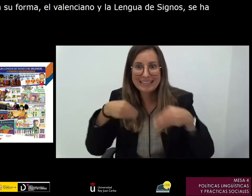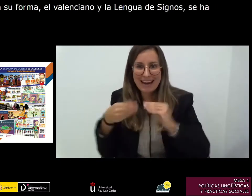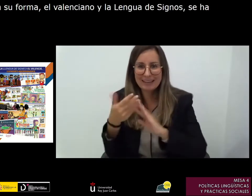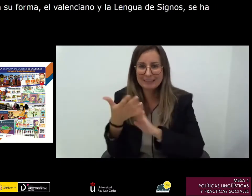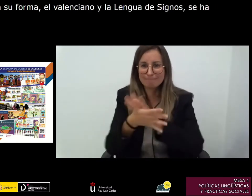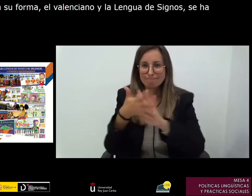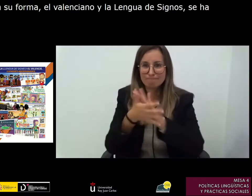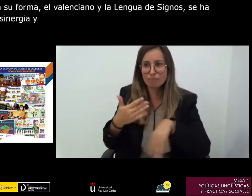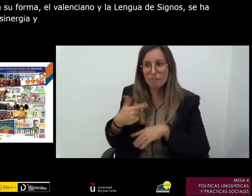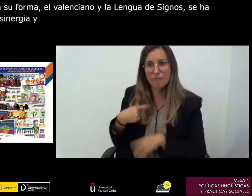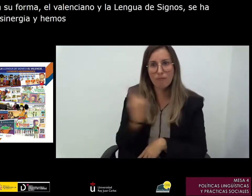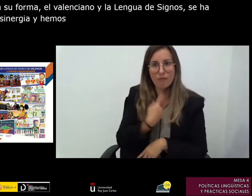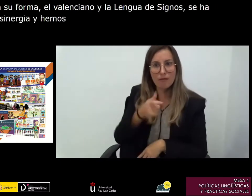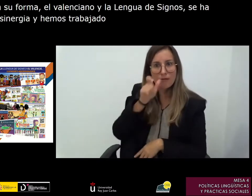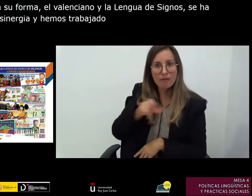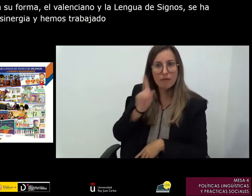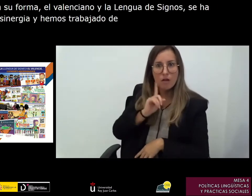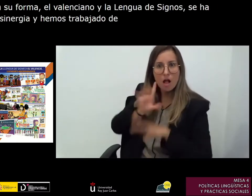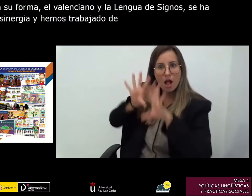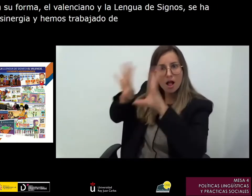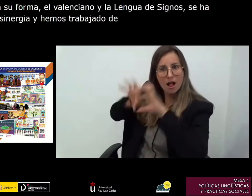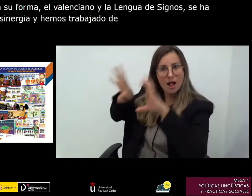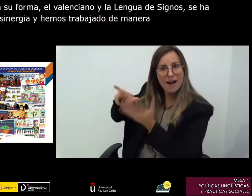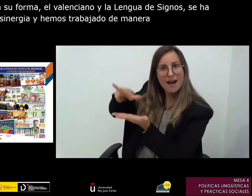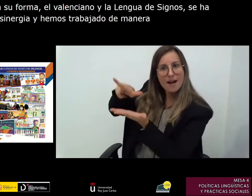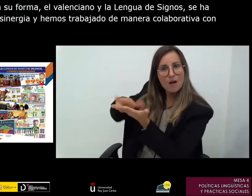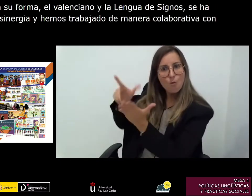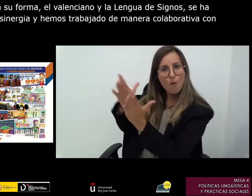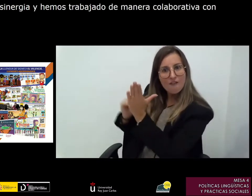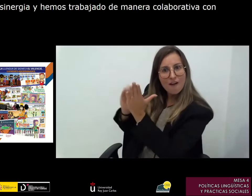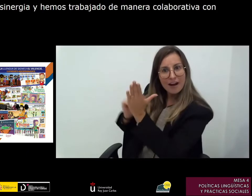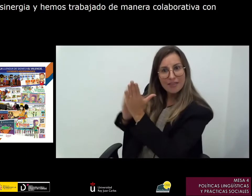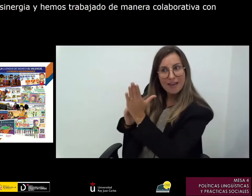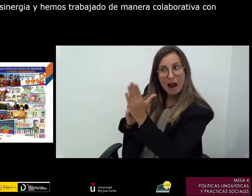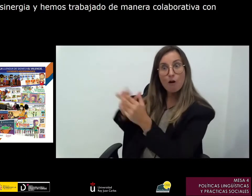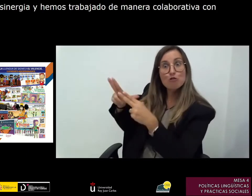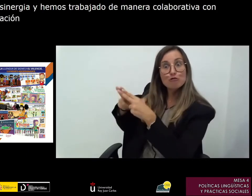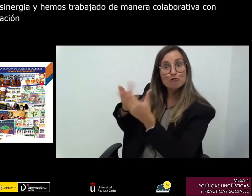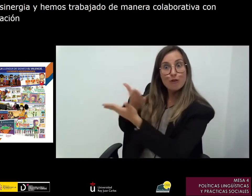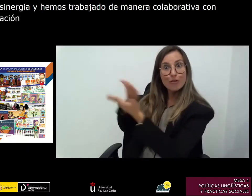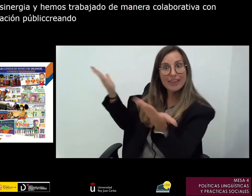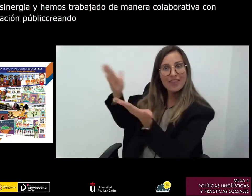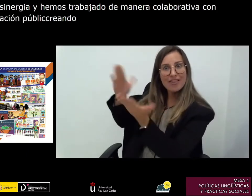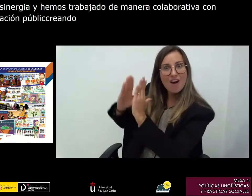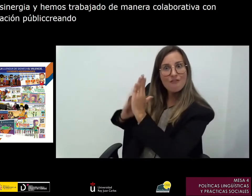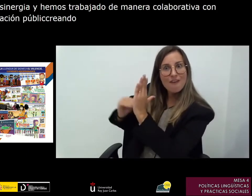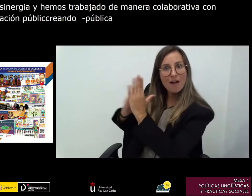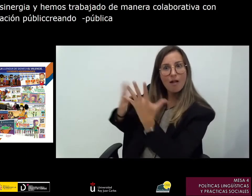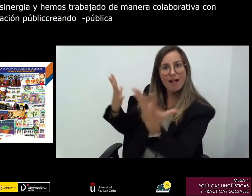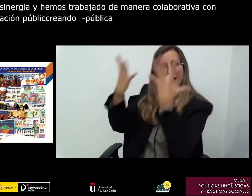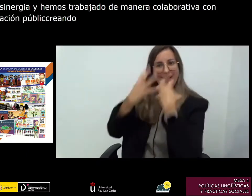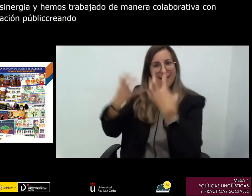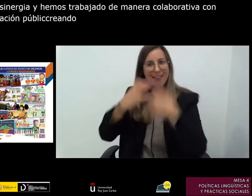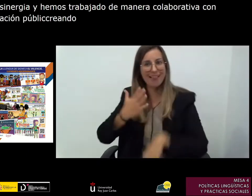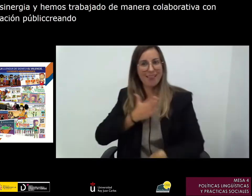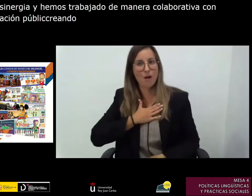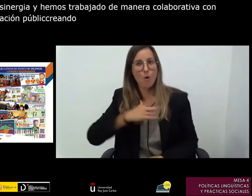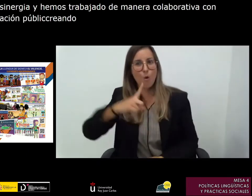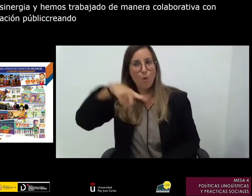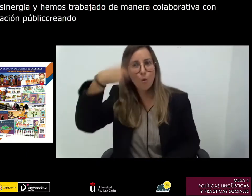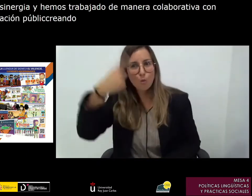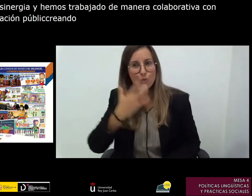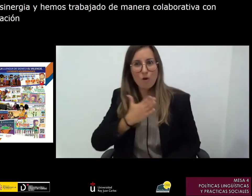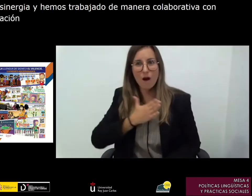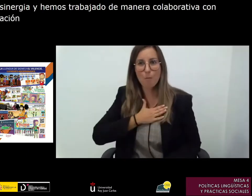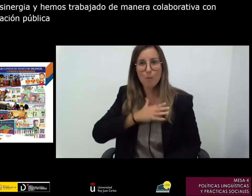administración pública, creando materiales de aprendizaje de valenciano dirigidos a la